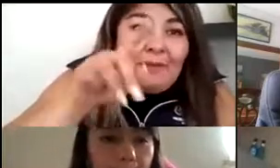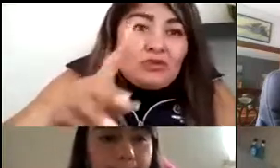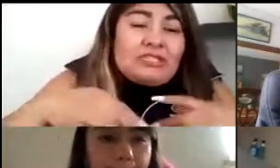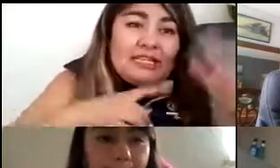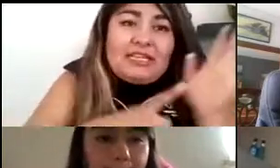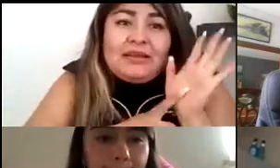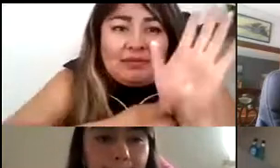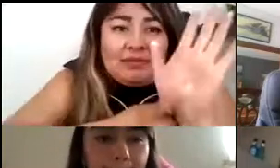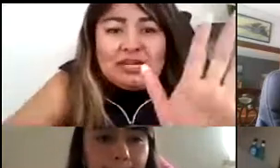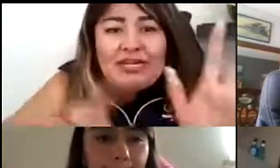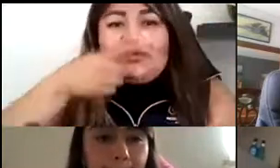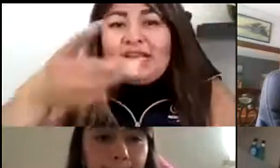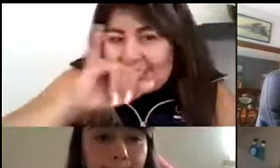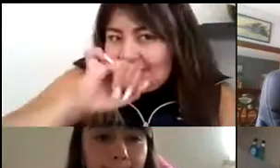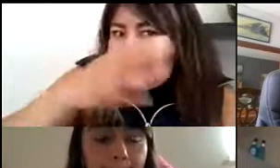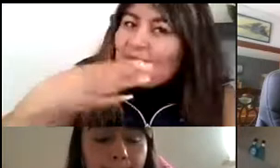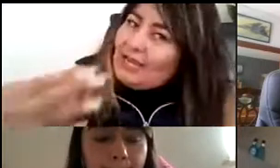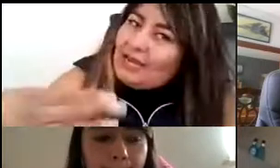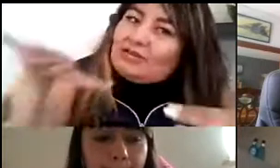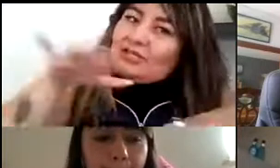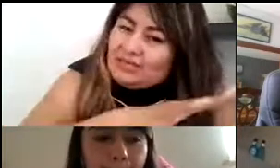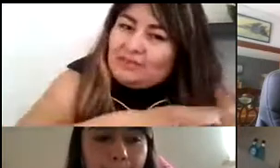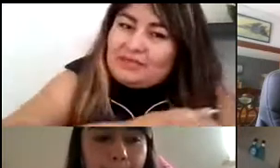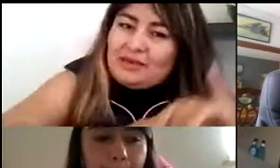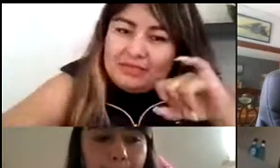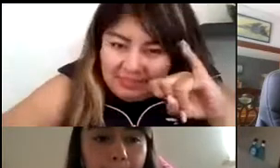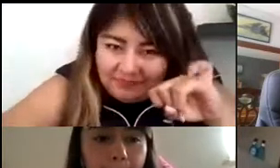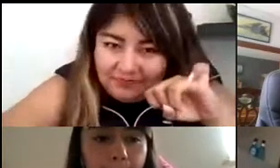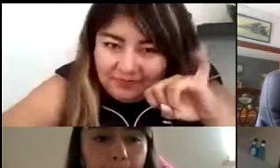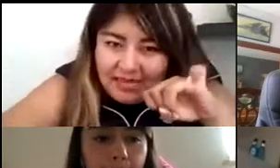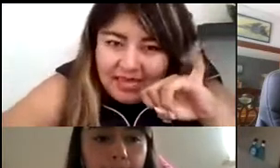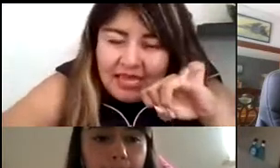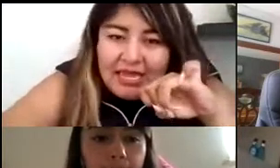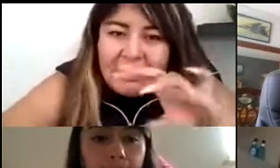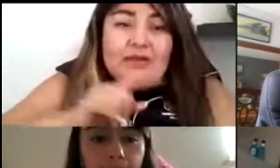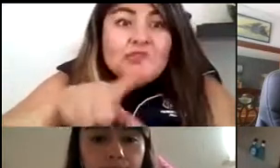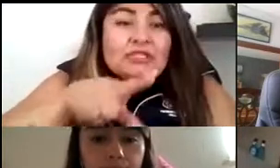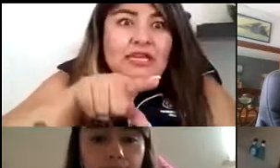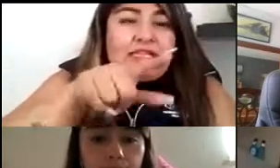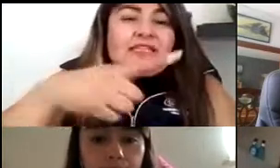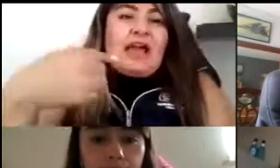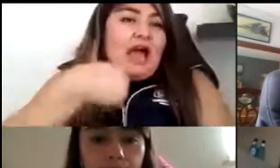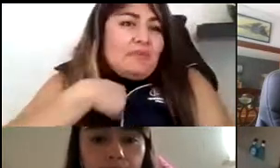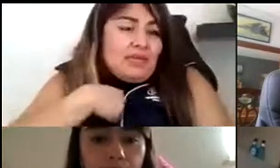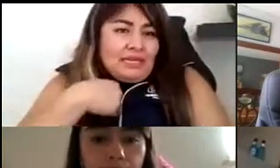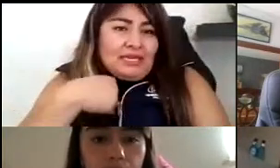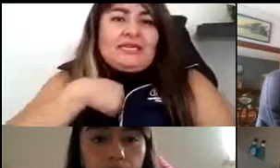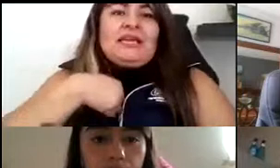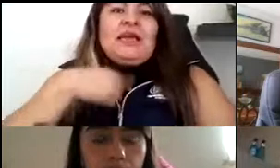a mostrar, te la van a mostrar y tú ya les dices si está bien o se las cambias. ¿Sí? Y si ustedes les dicen, a